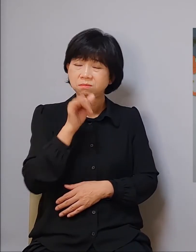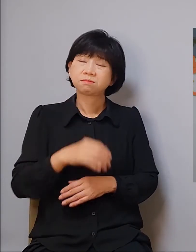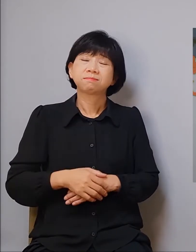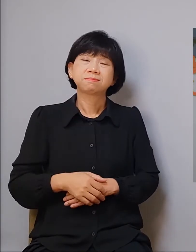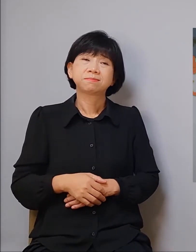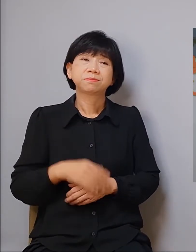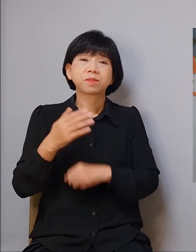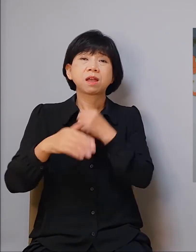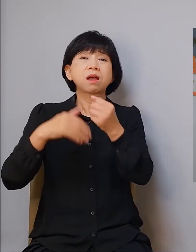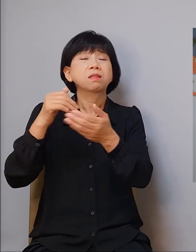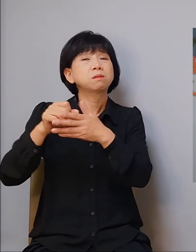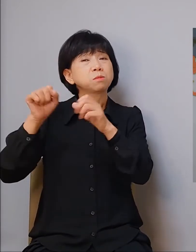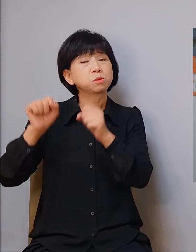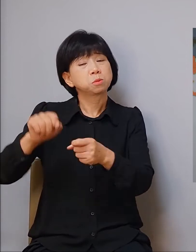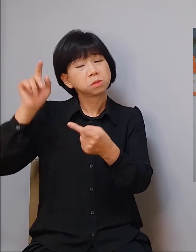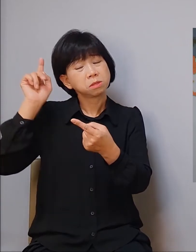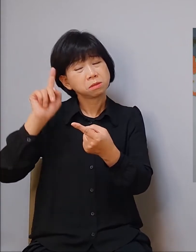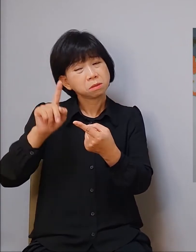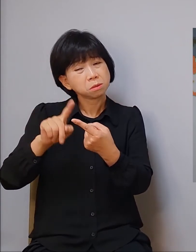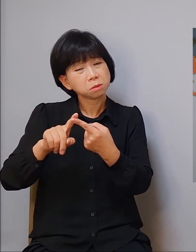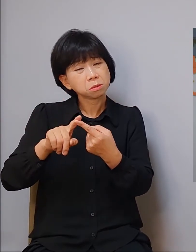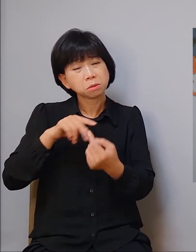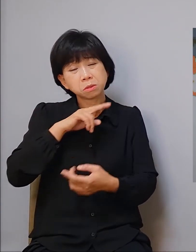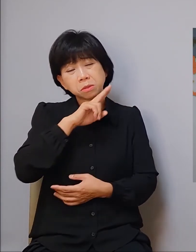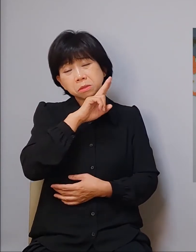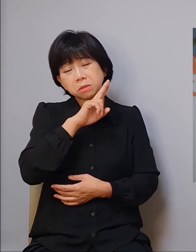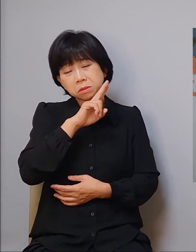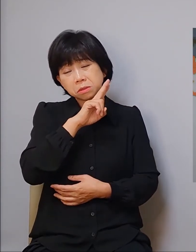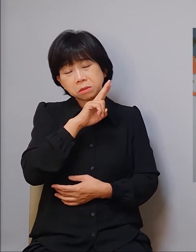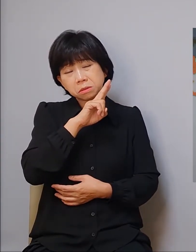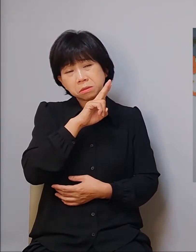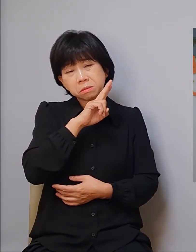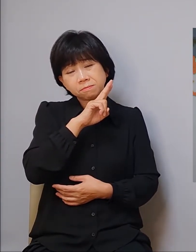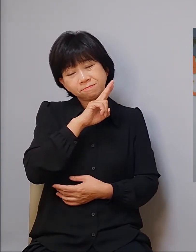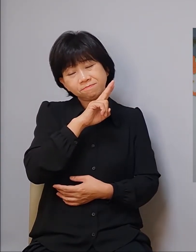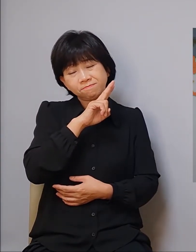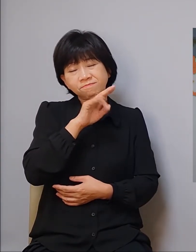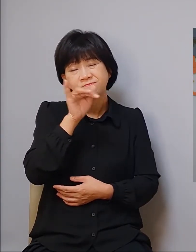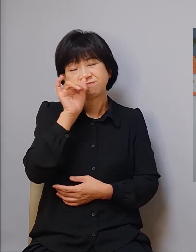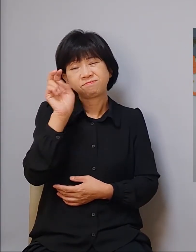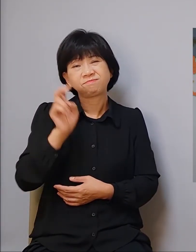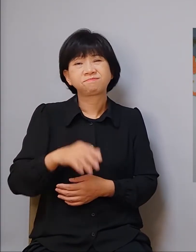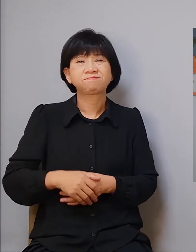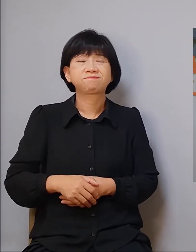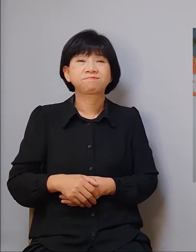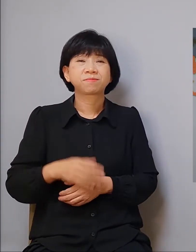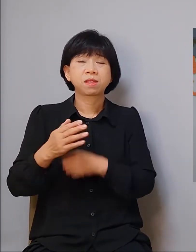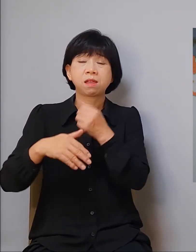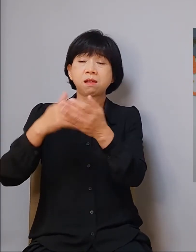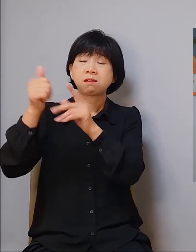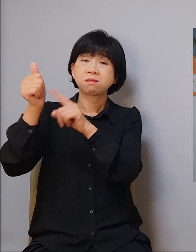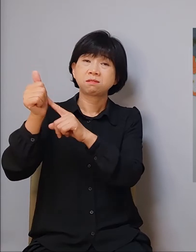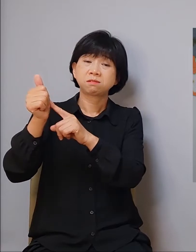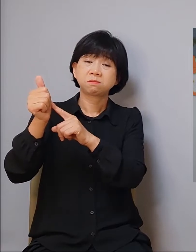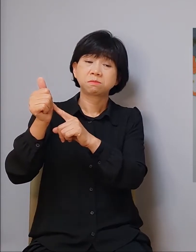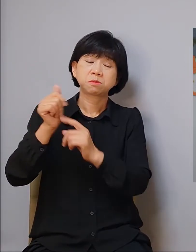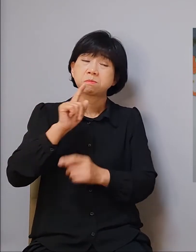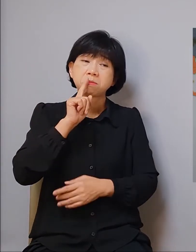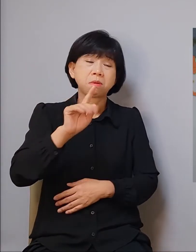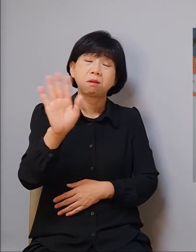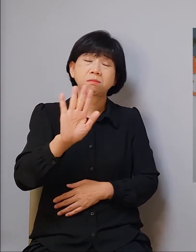하나님 존재 자체마저 의심하게 되는 겁니다. 하나님은 여전히 아무 말씀도